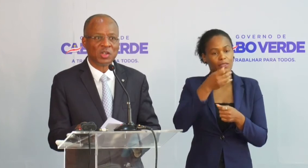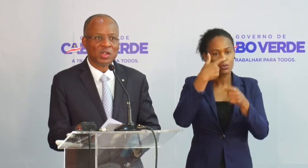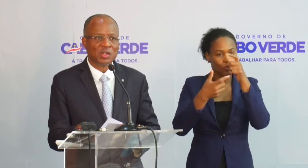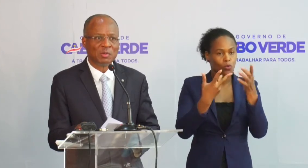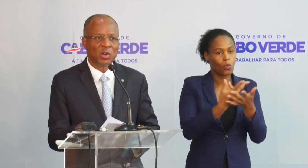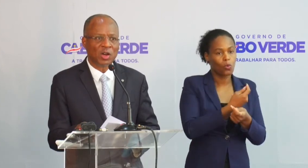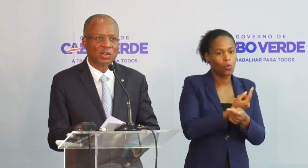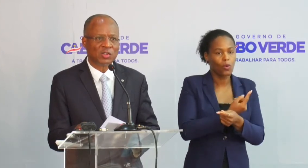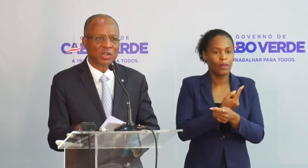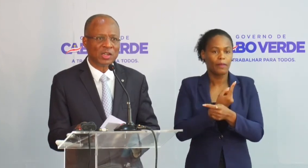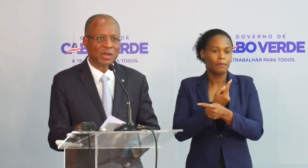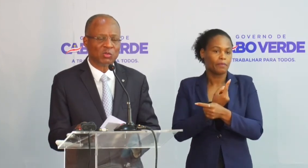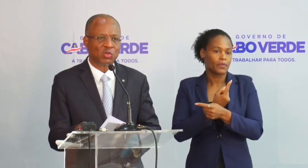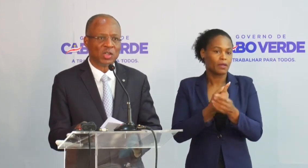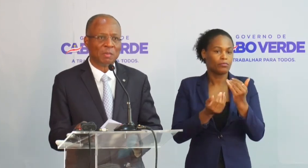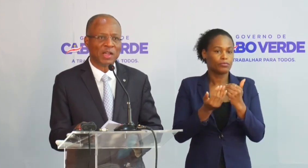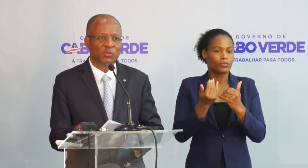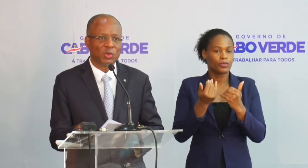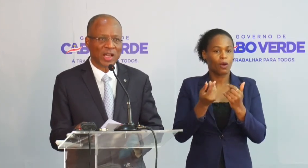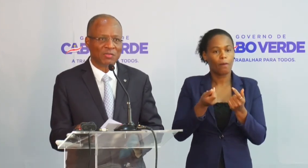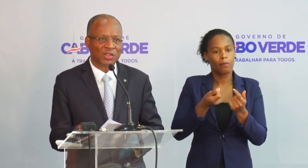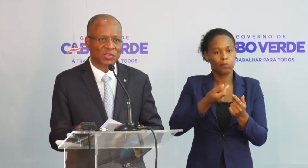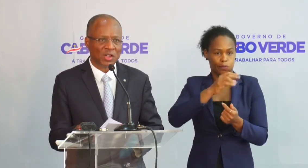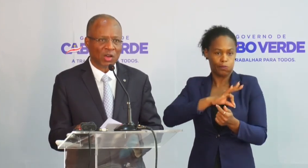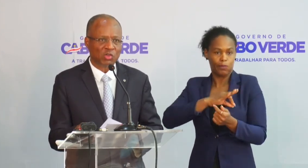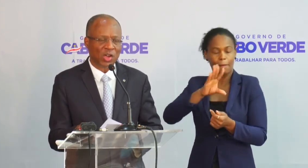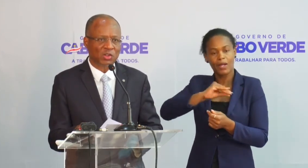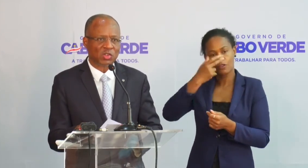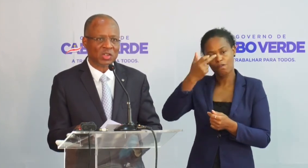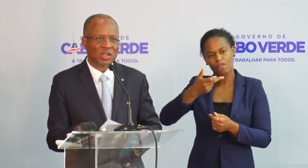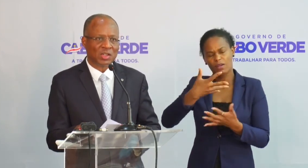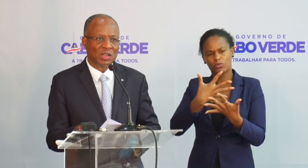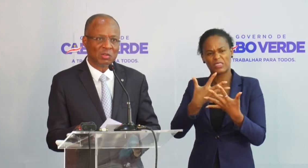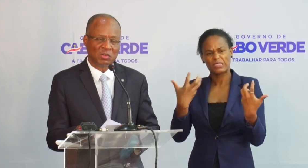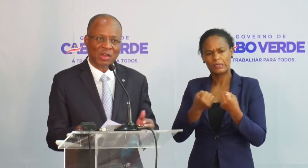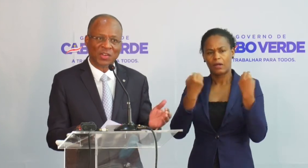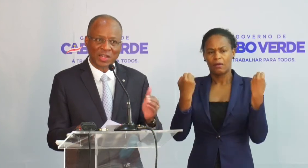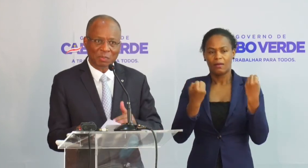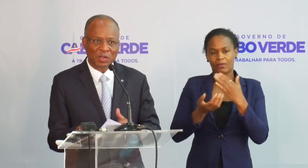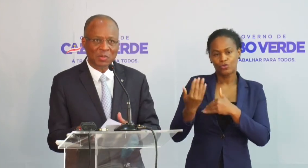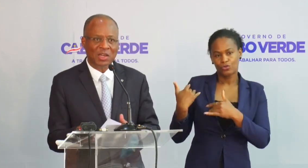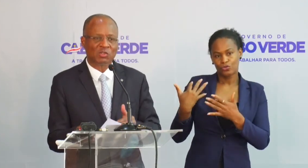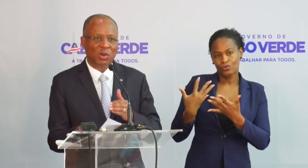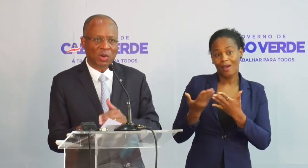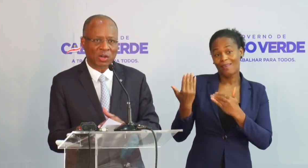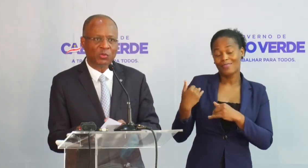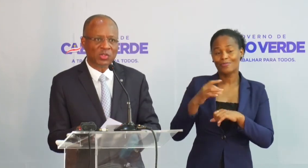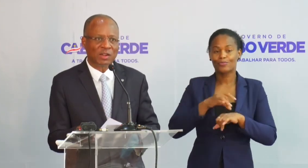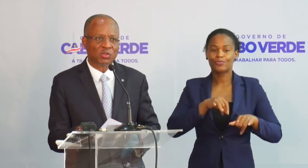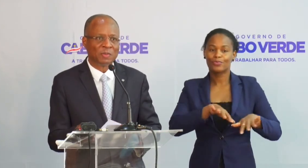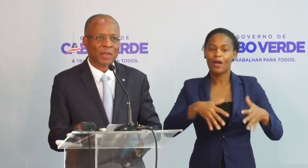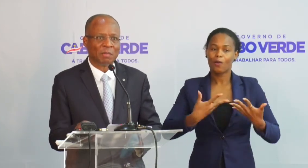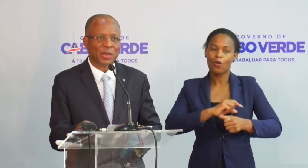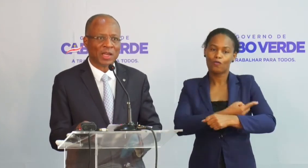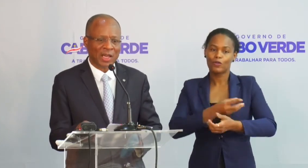consumidores de menores rendimentos e mais vulneráveis aos choques que já vêm da pandemia e que são agora